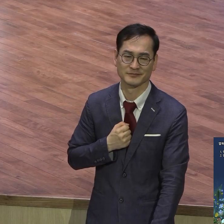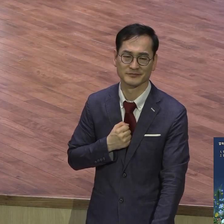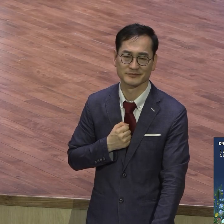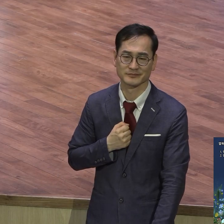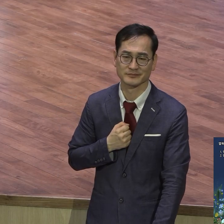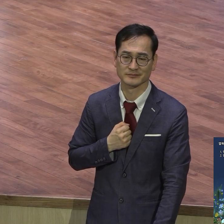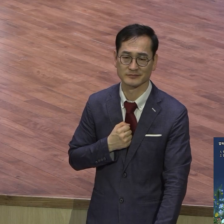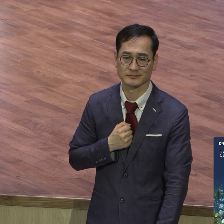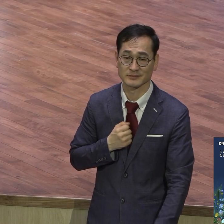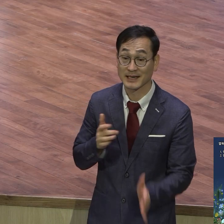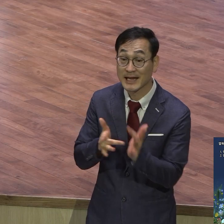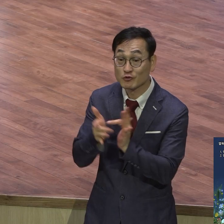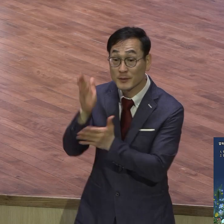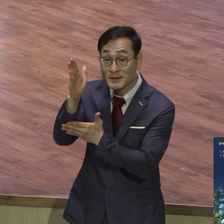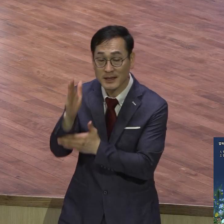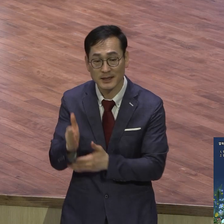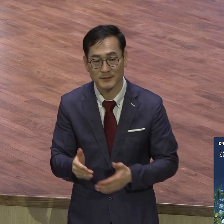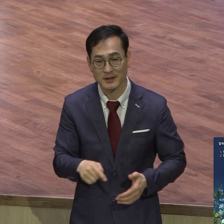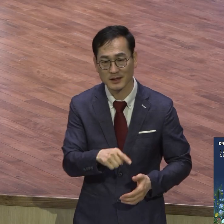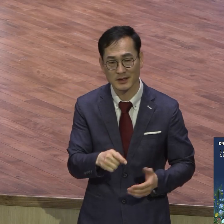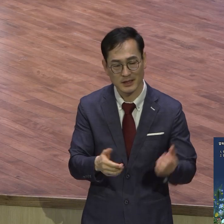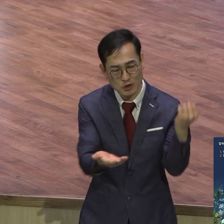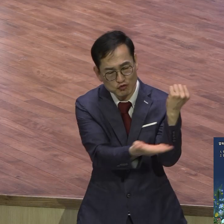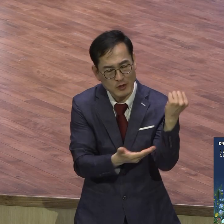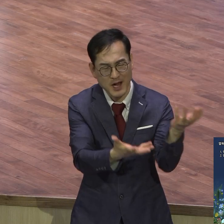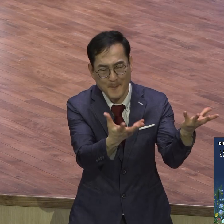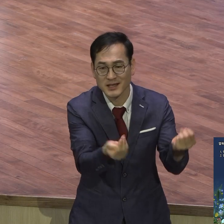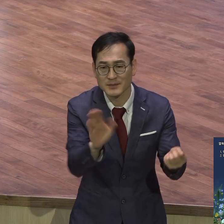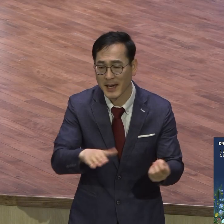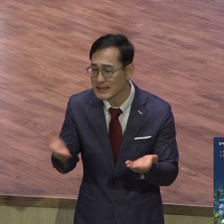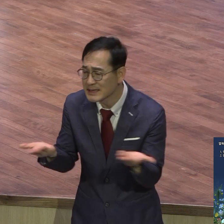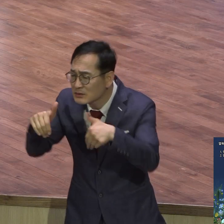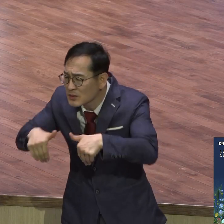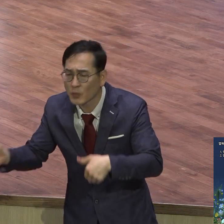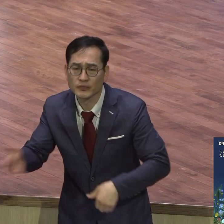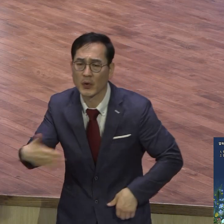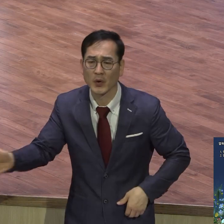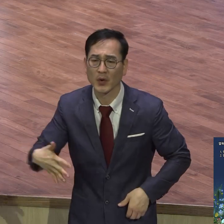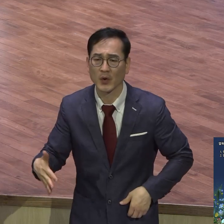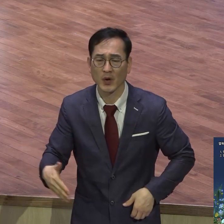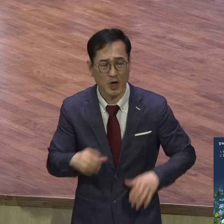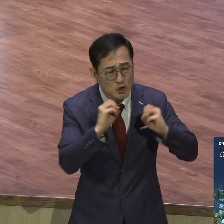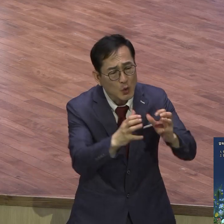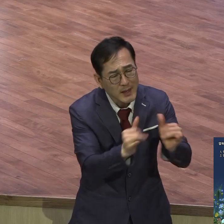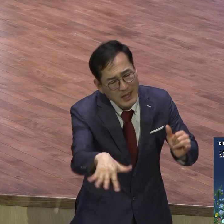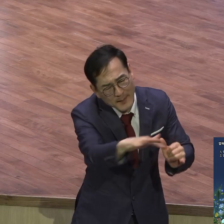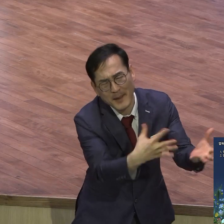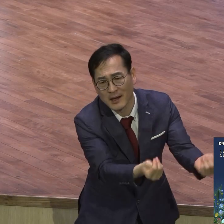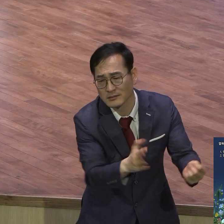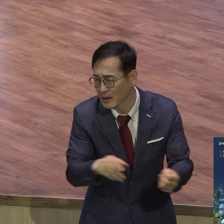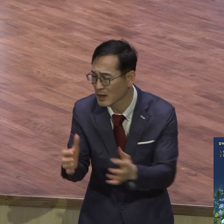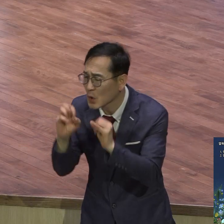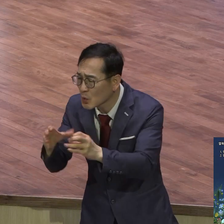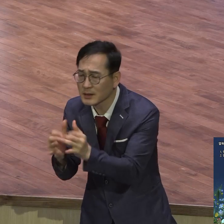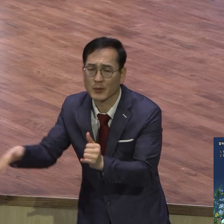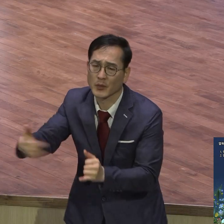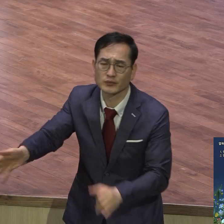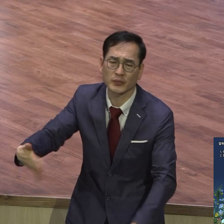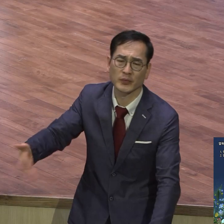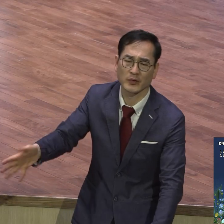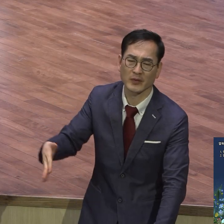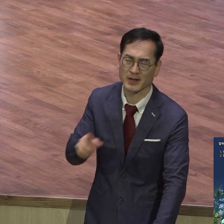제가 안해보고 현장을 안가보고 한 말이 아니잖아요 아니잖아요 그 실제로 그렇게 체질도 아닌데